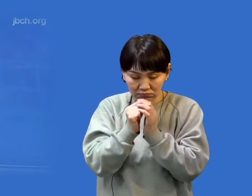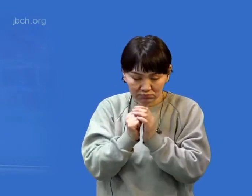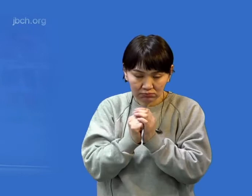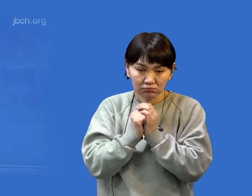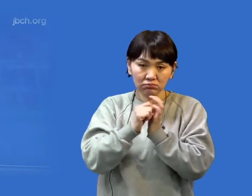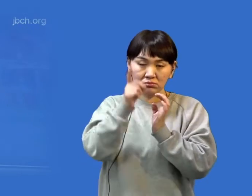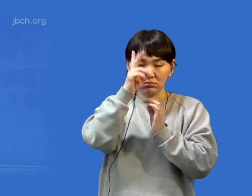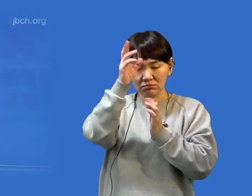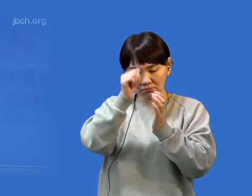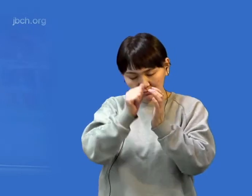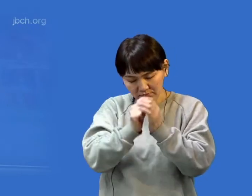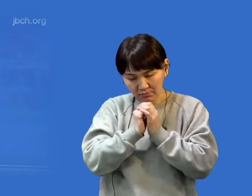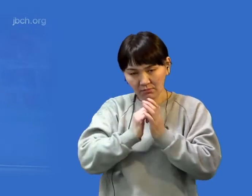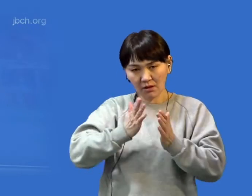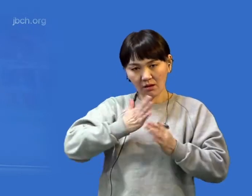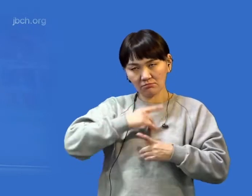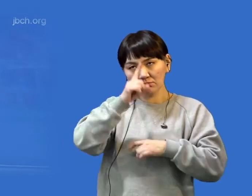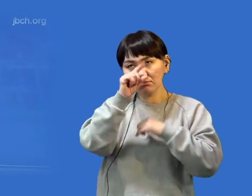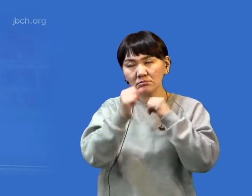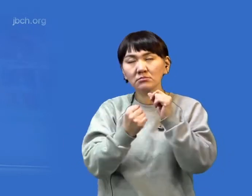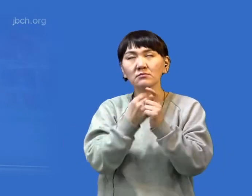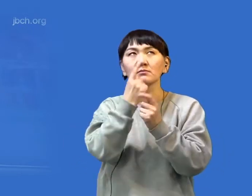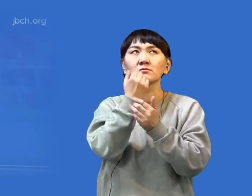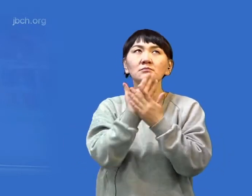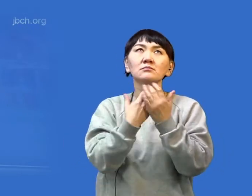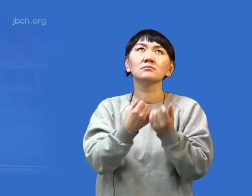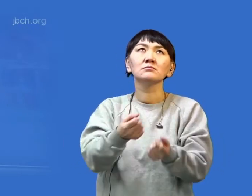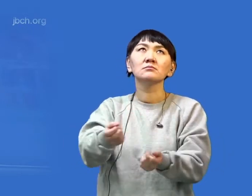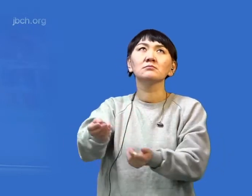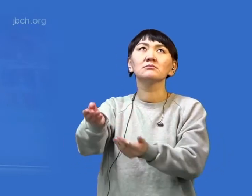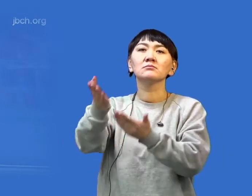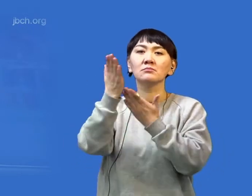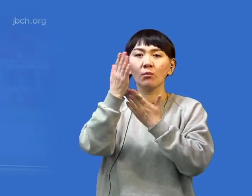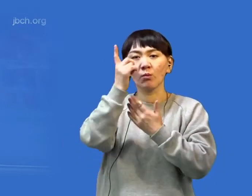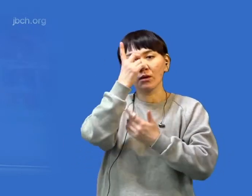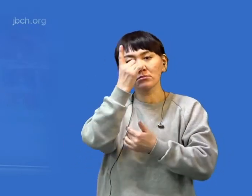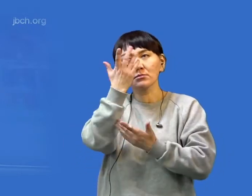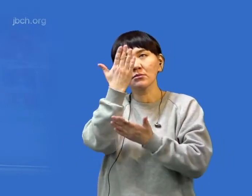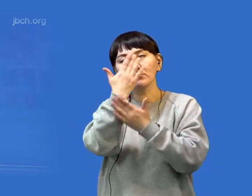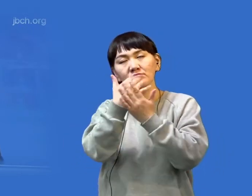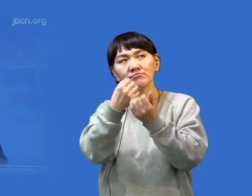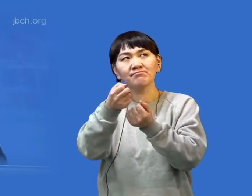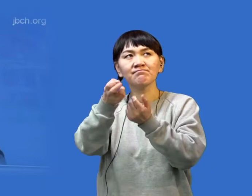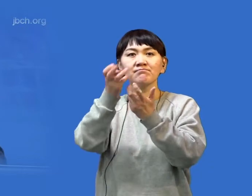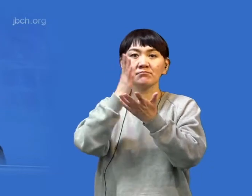Бурхан танд амил тахлыг одоо өргөж байна. Чи одоо бурханаар тоглоод байгаа юм уу надаа?